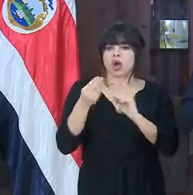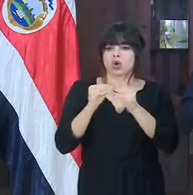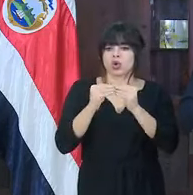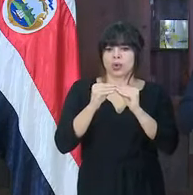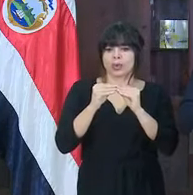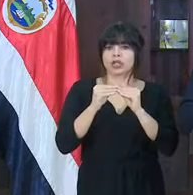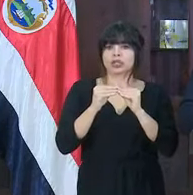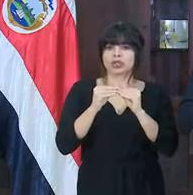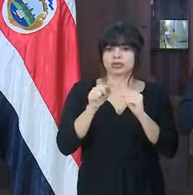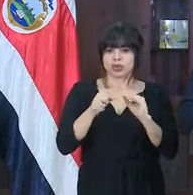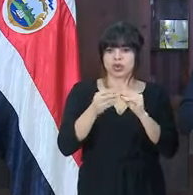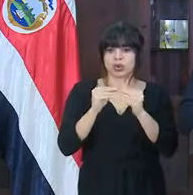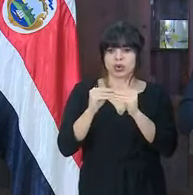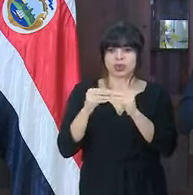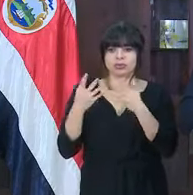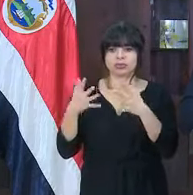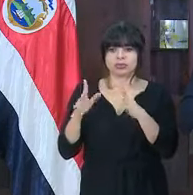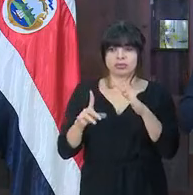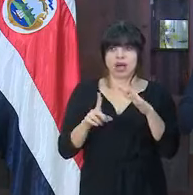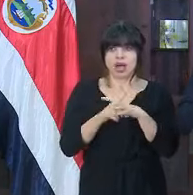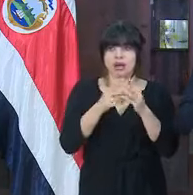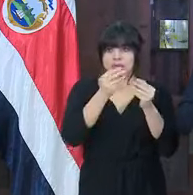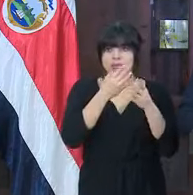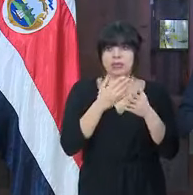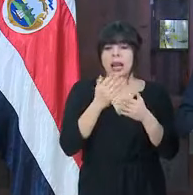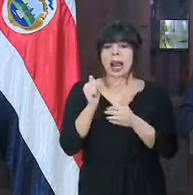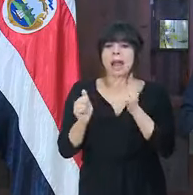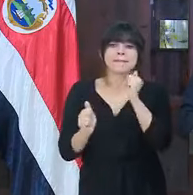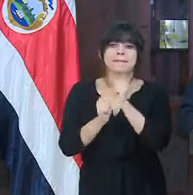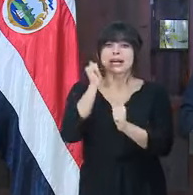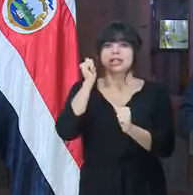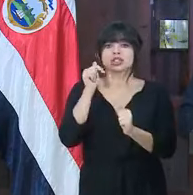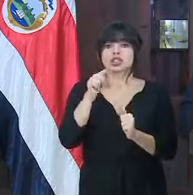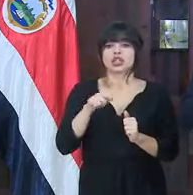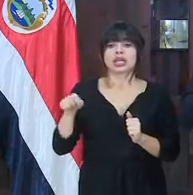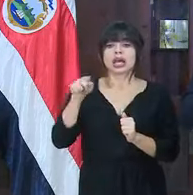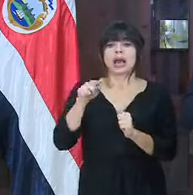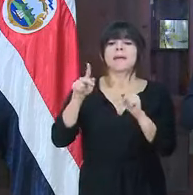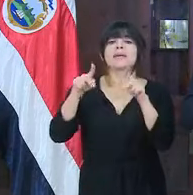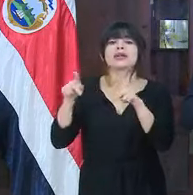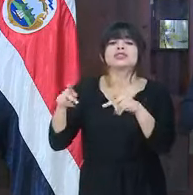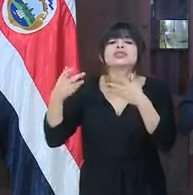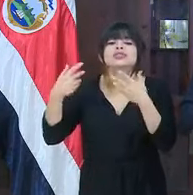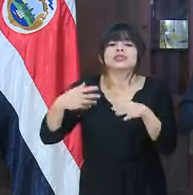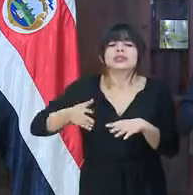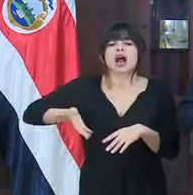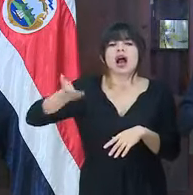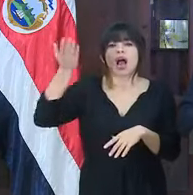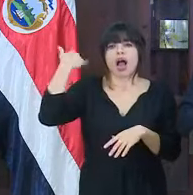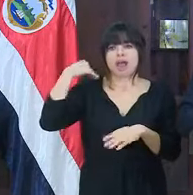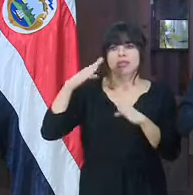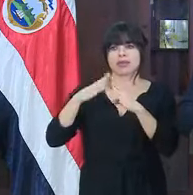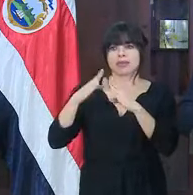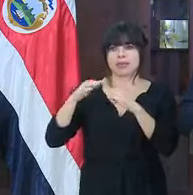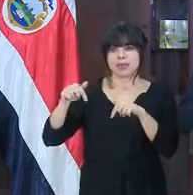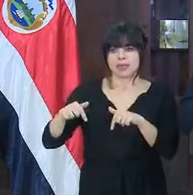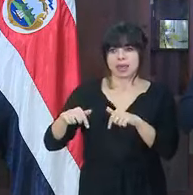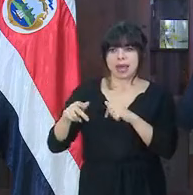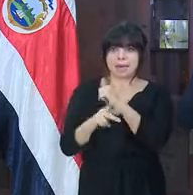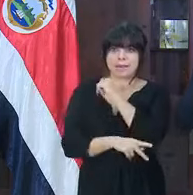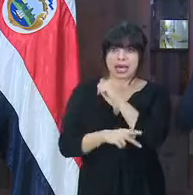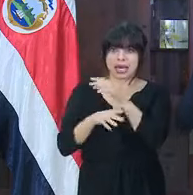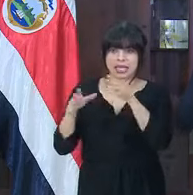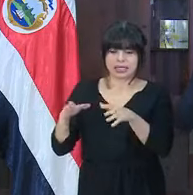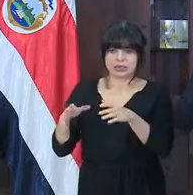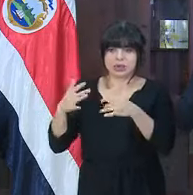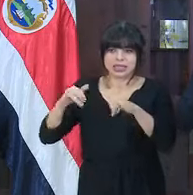que, ya se dijo también, en buena parte responden incluso a población que ya está en el país. Entonces